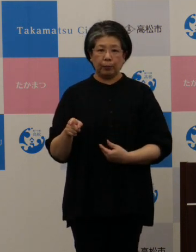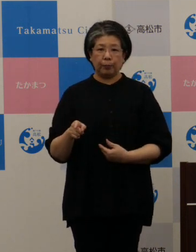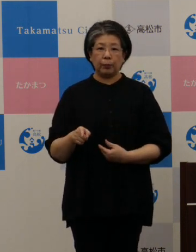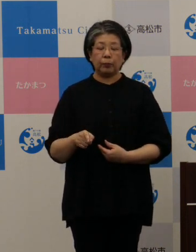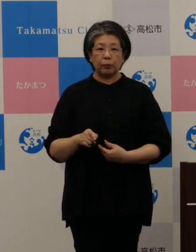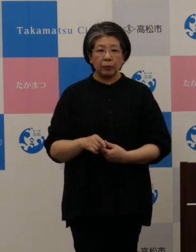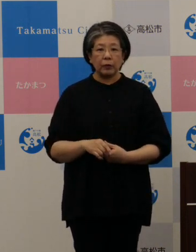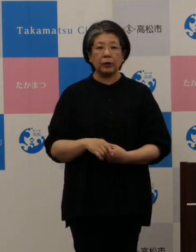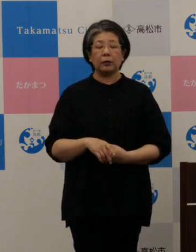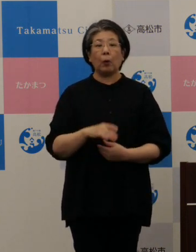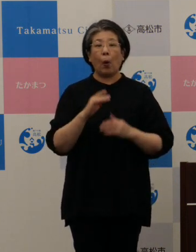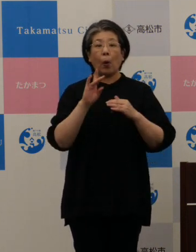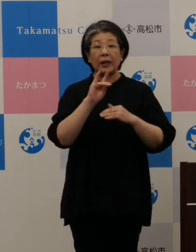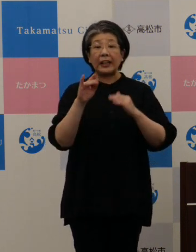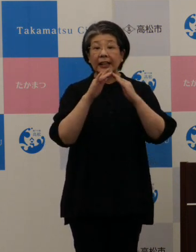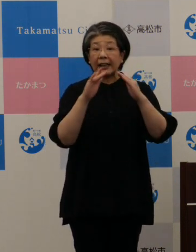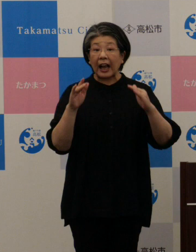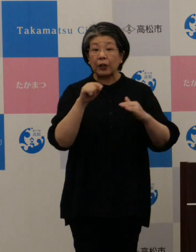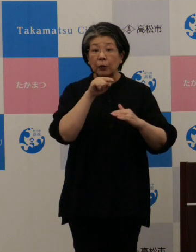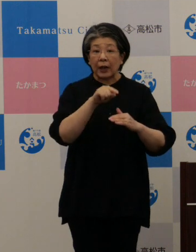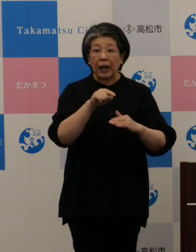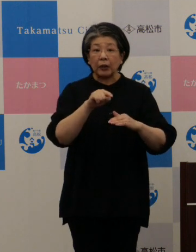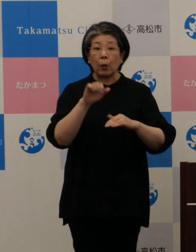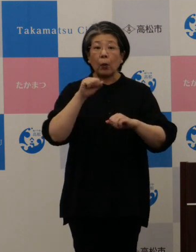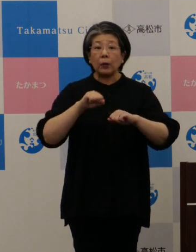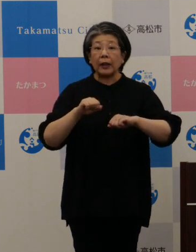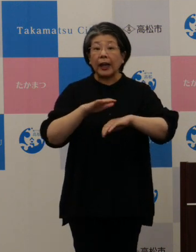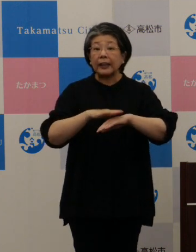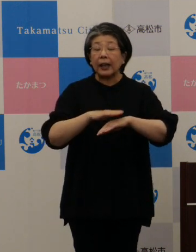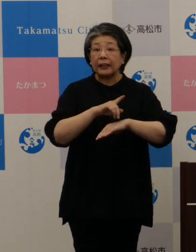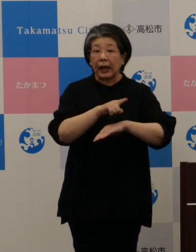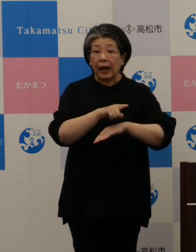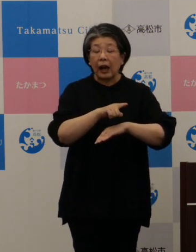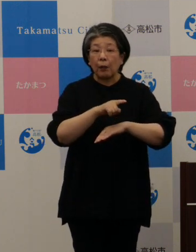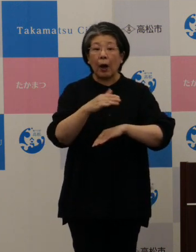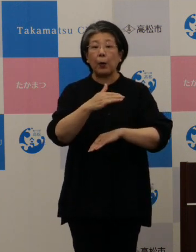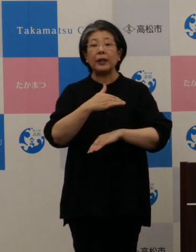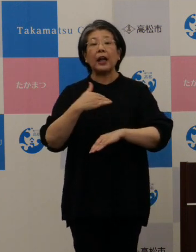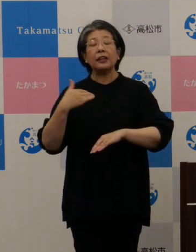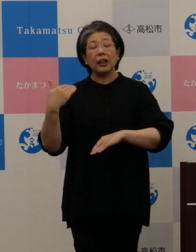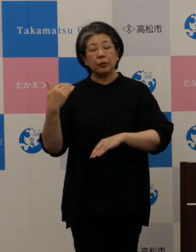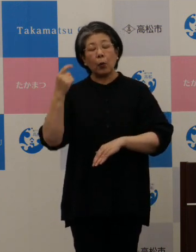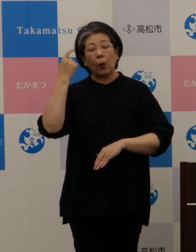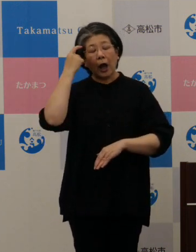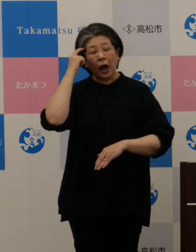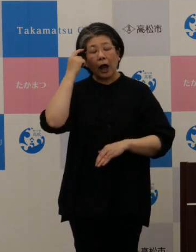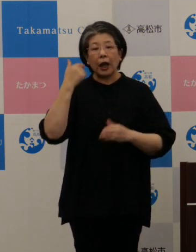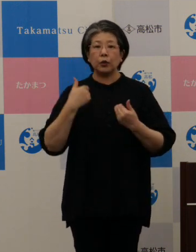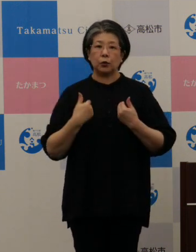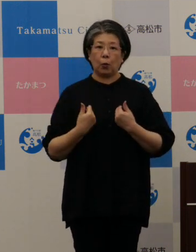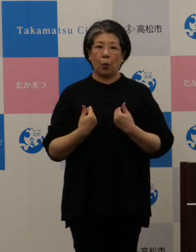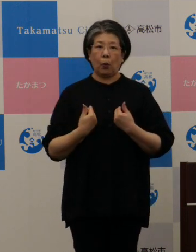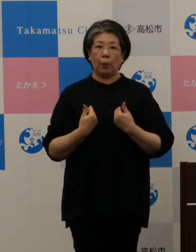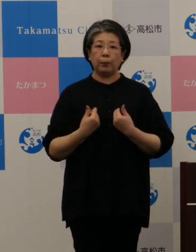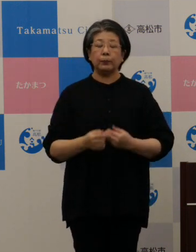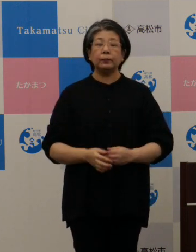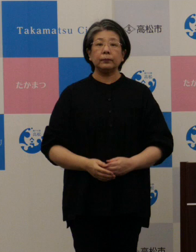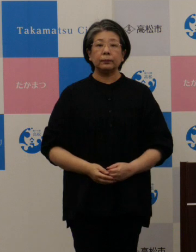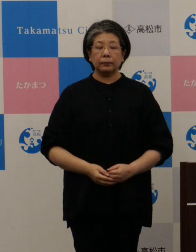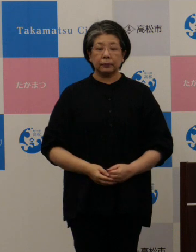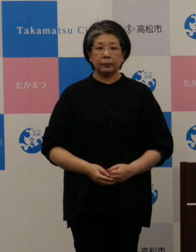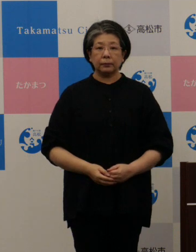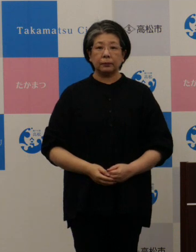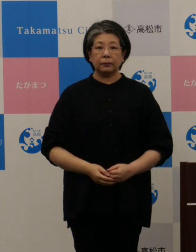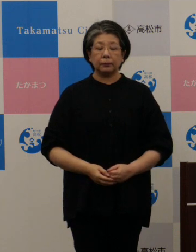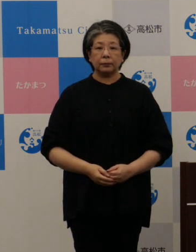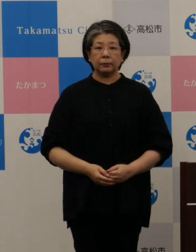方をやっていくというのはまずは我々として考えていかなきゃならないということでございます。まあ、ただ新